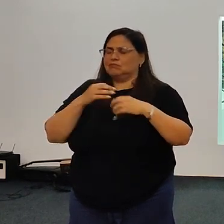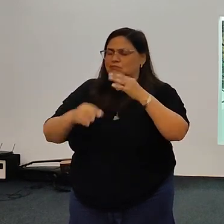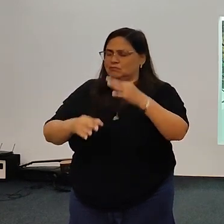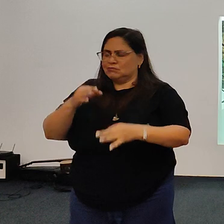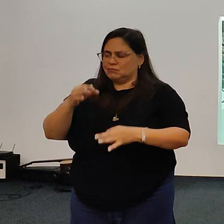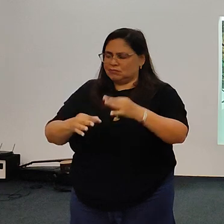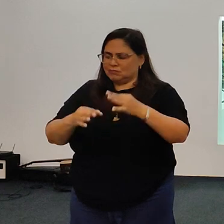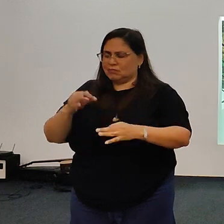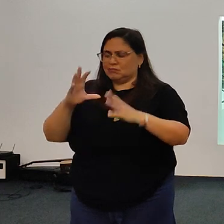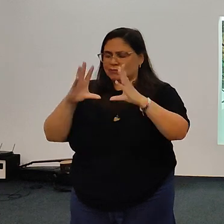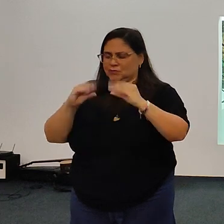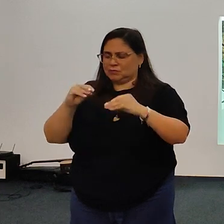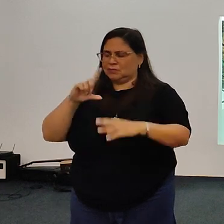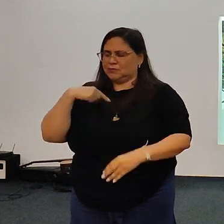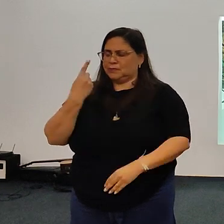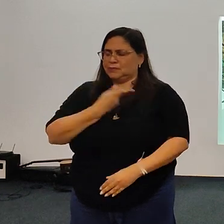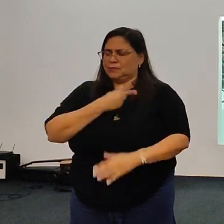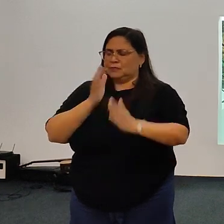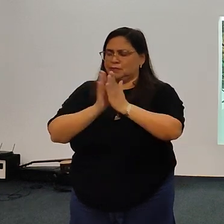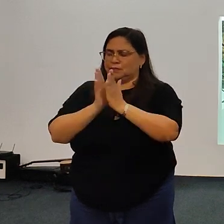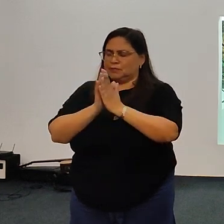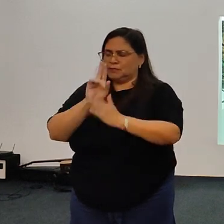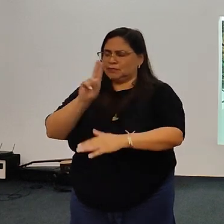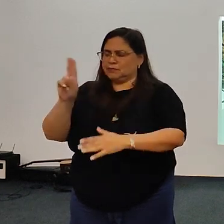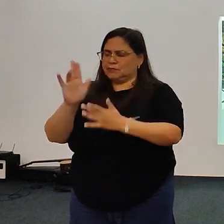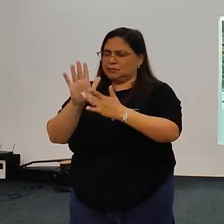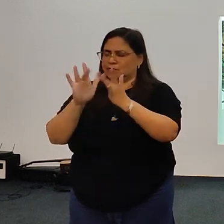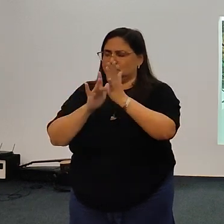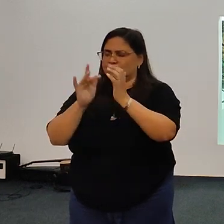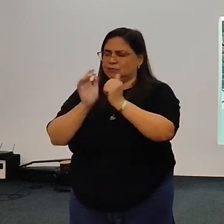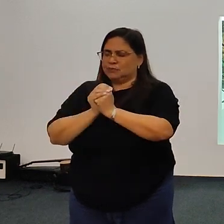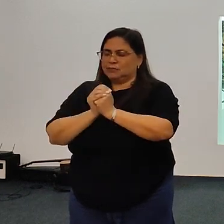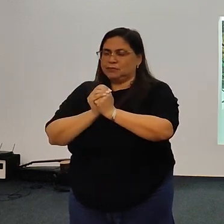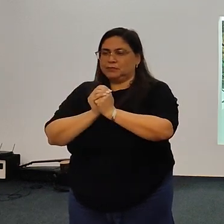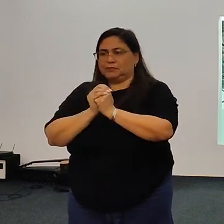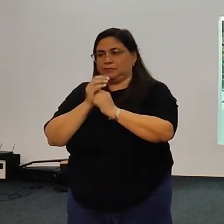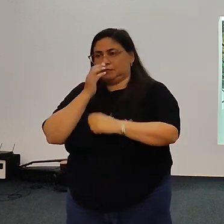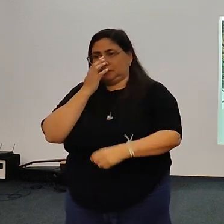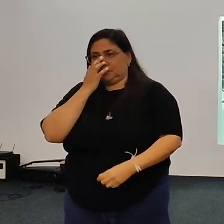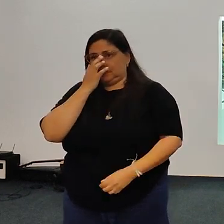falando essa noite conosco. Essa oração que eu faço em nome de Jesus. Amém.